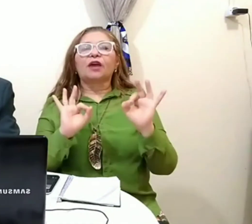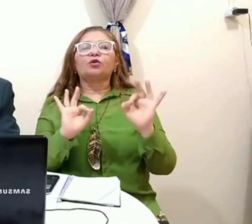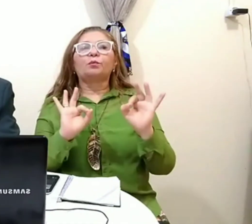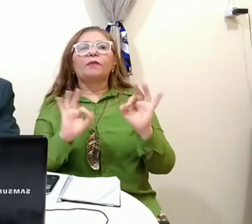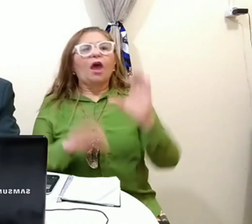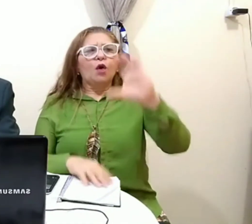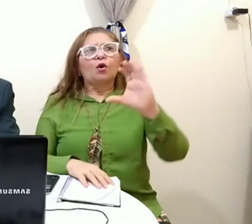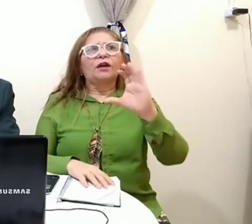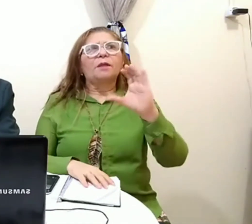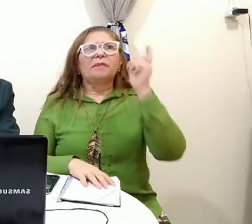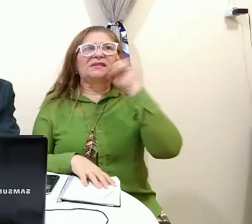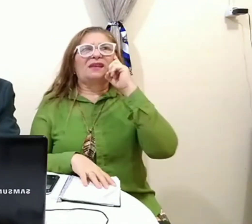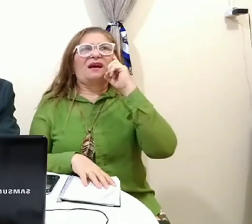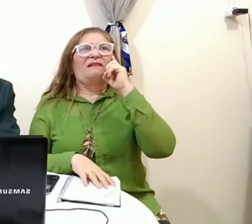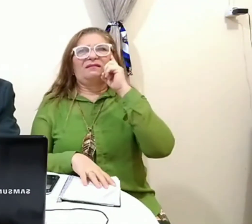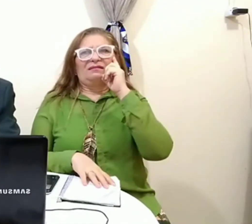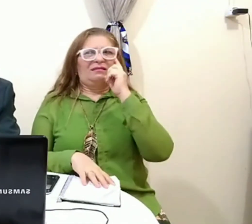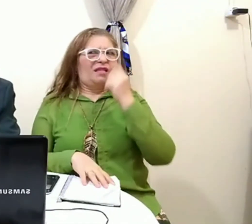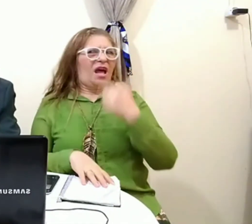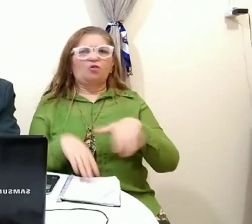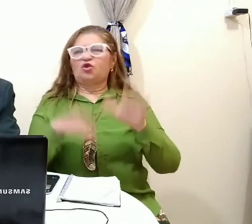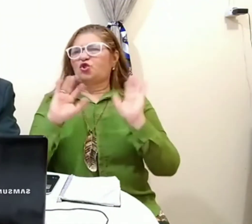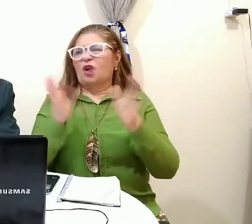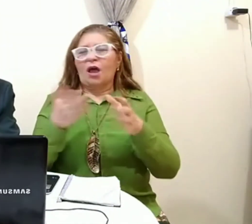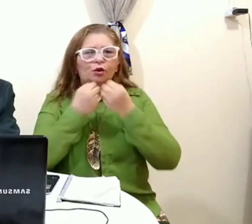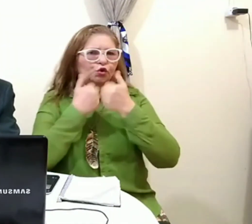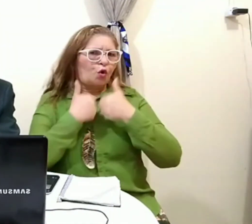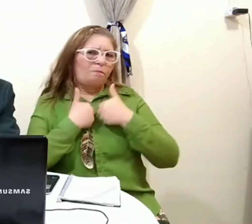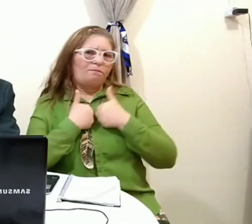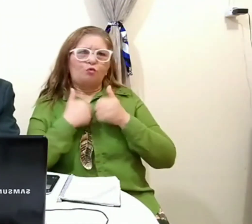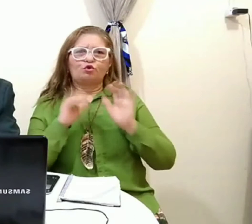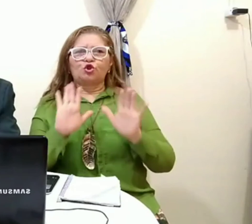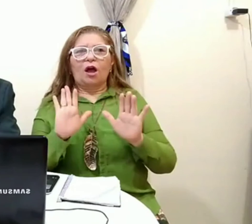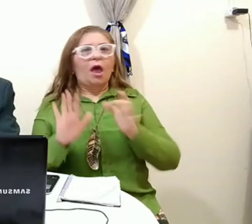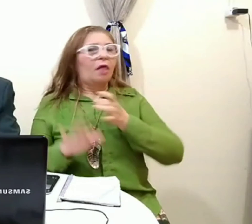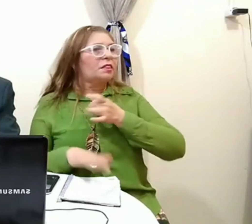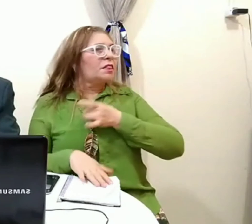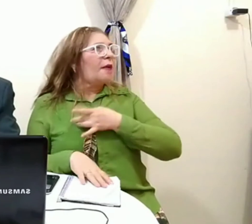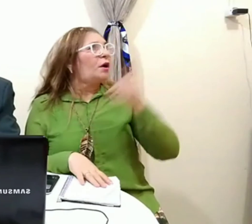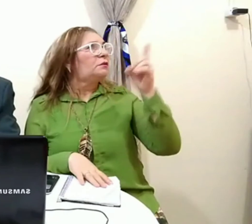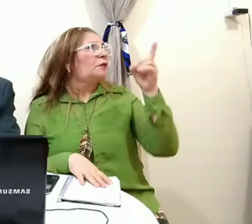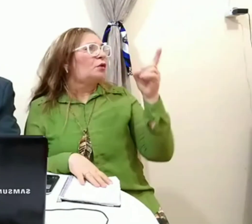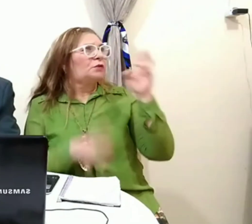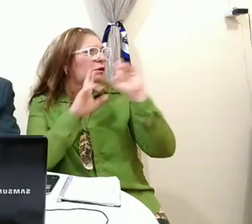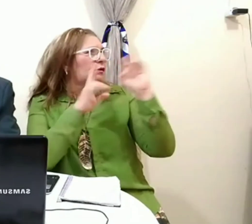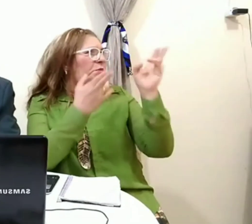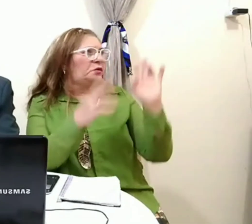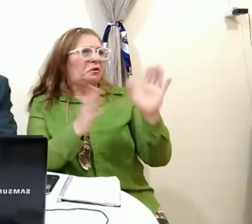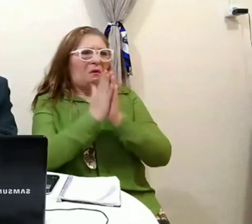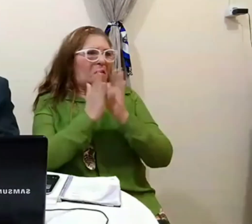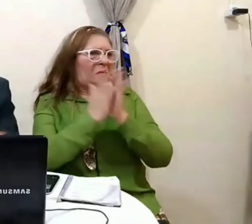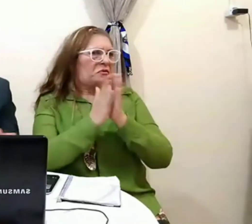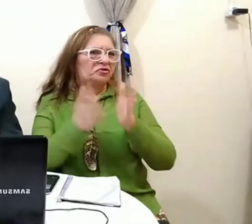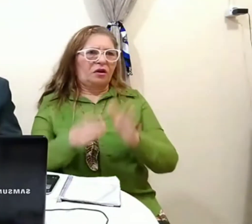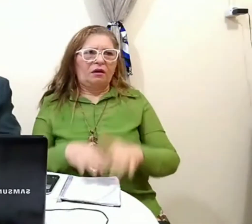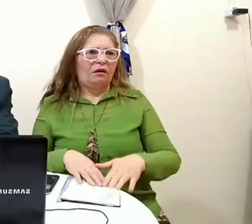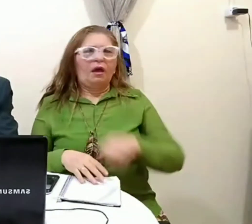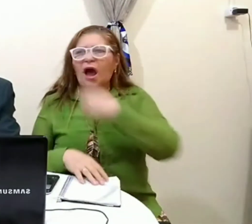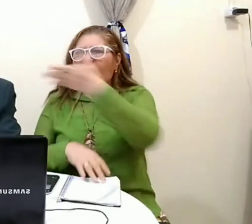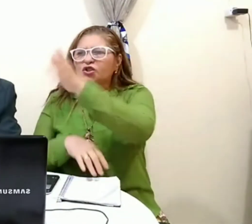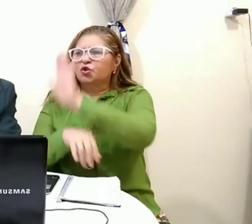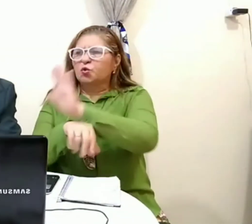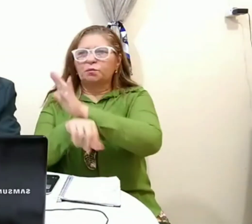poderia ter pensado: não, eu já sou um homem piedoso, eu sou temente a Deus, eu dou esmolas, eu oro a Ele, tá tudo bem com a minha